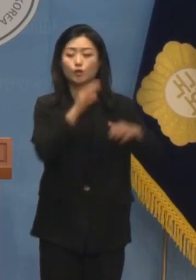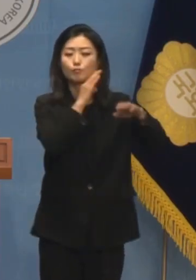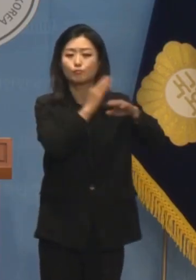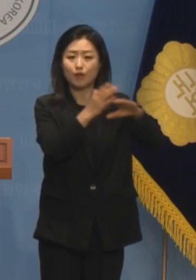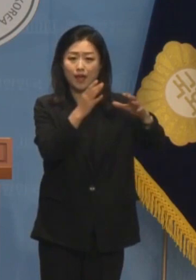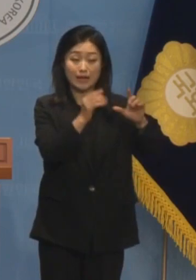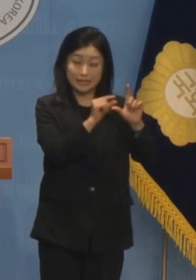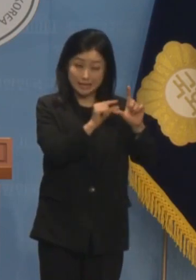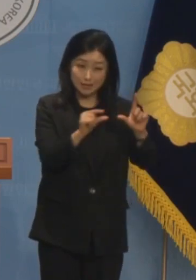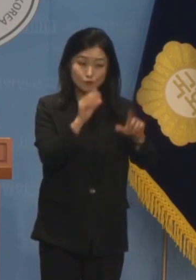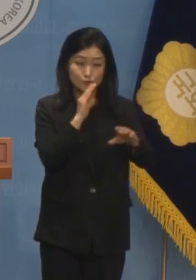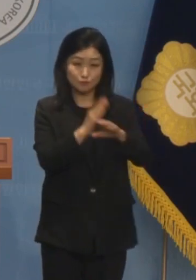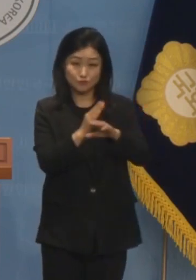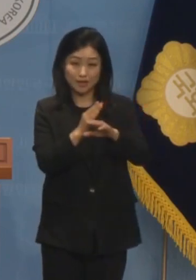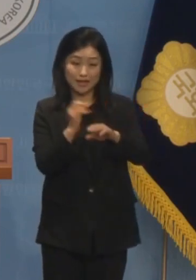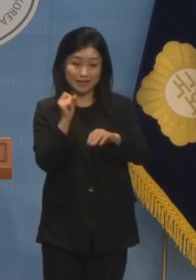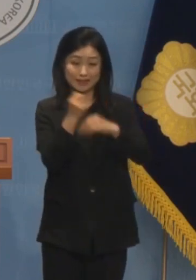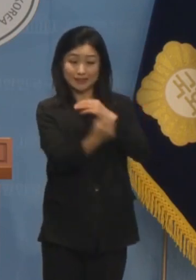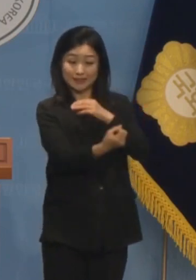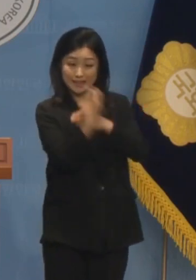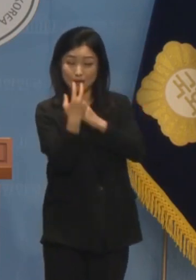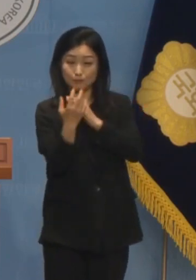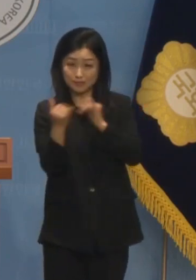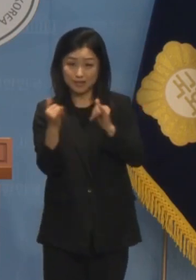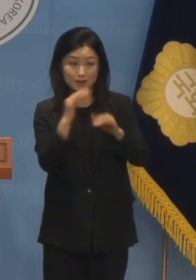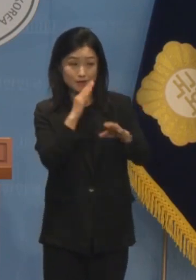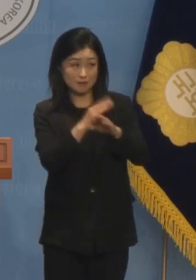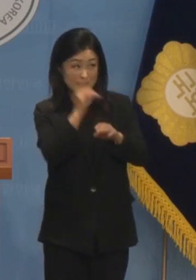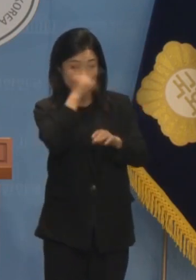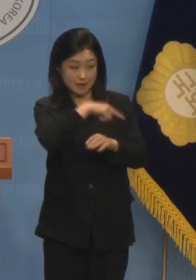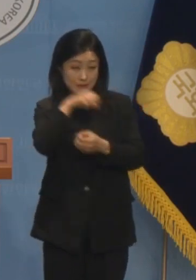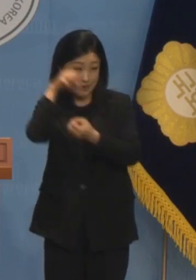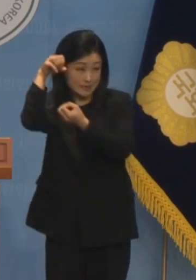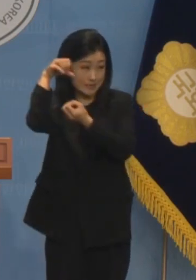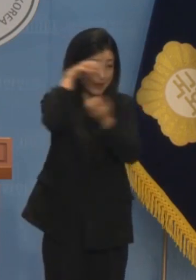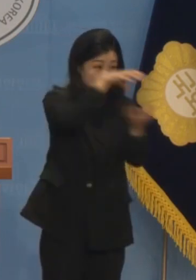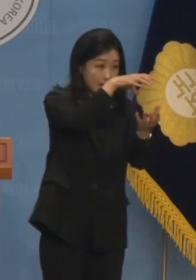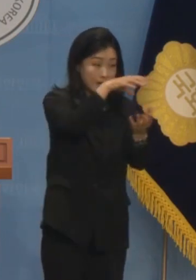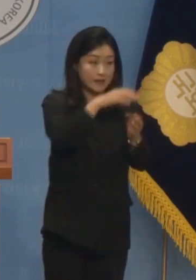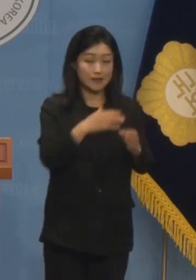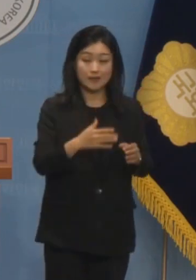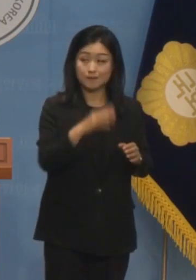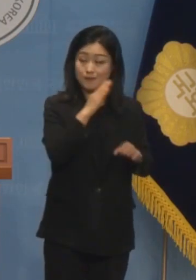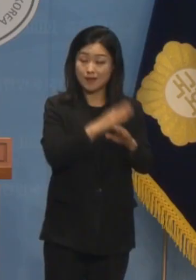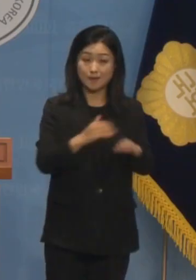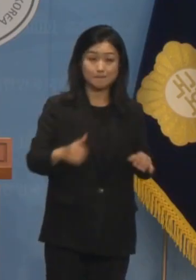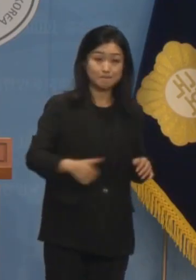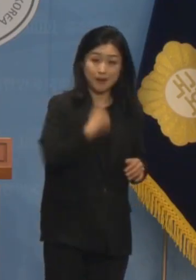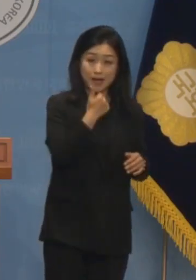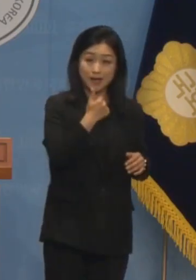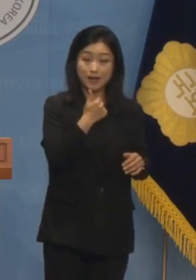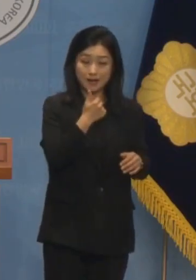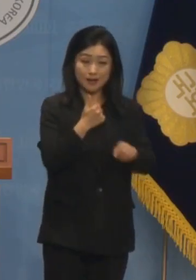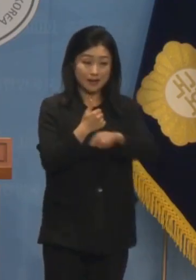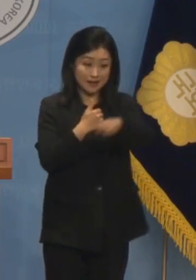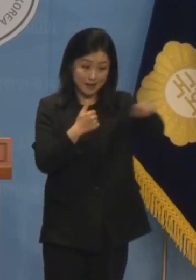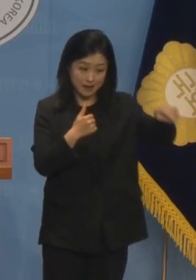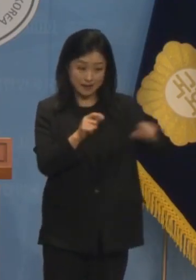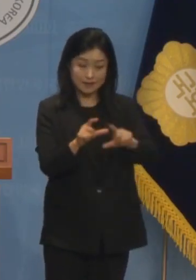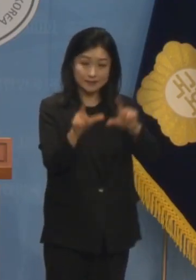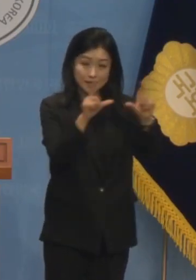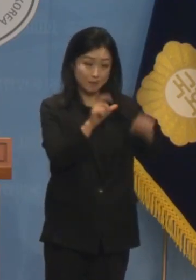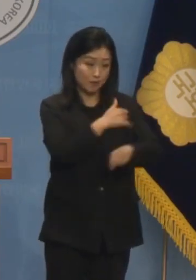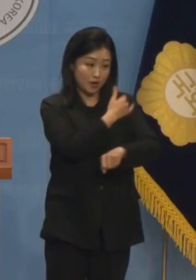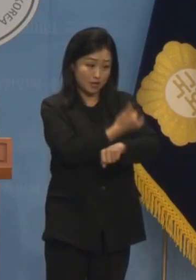일부 탈북단체가 대북전단 살포를 문제 삼고 있습니다. 대북전단이 북한 주민들의 삶과